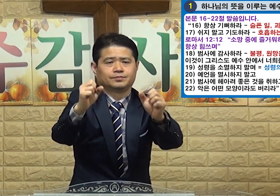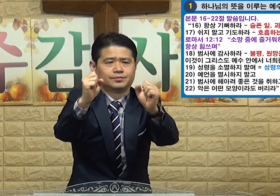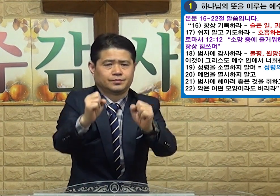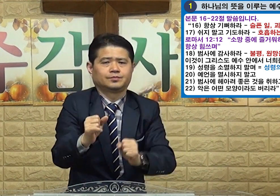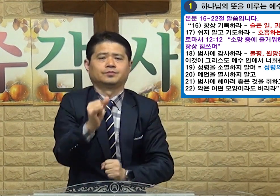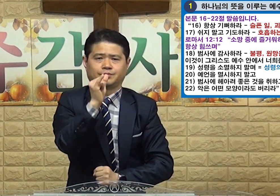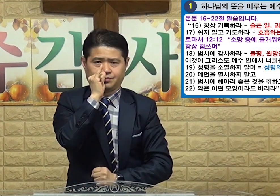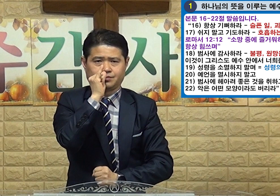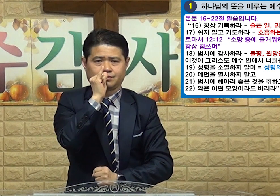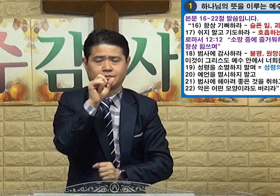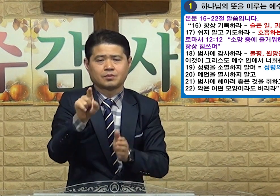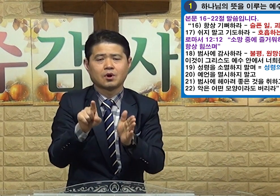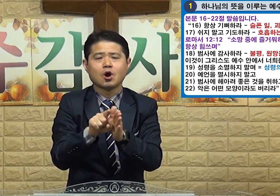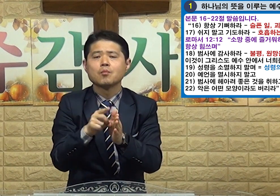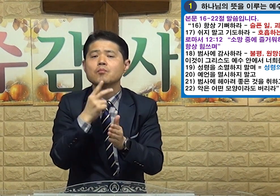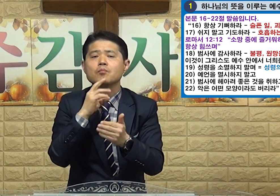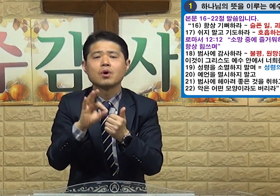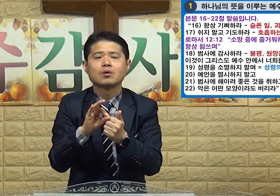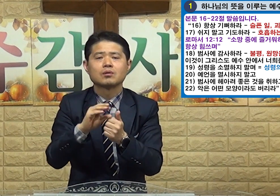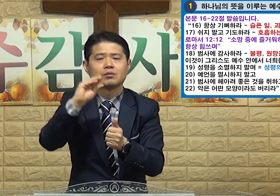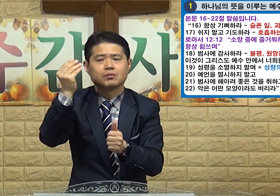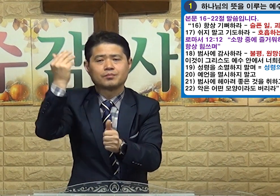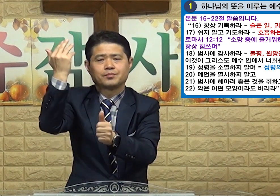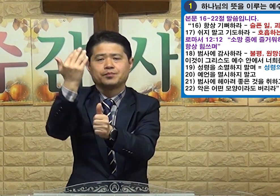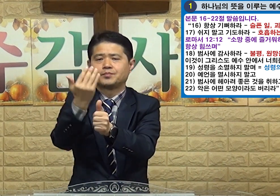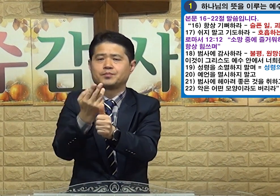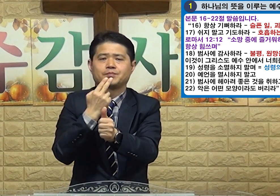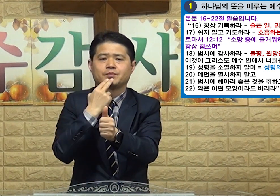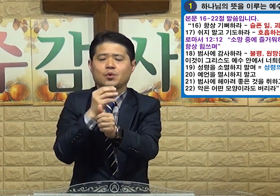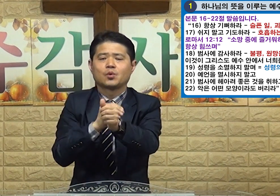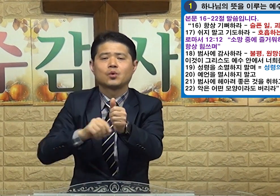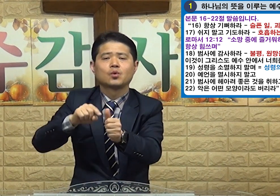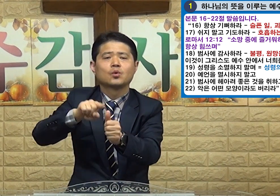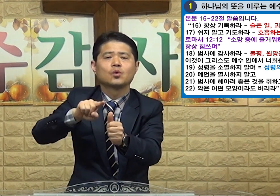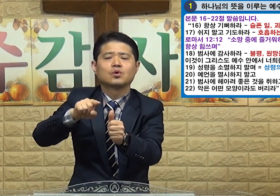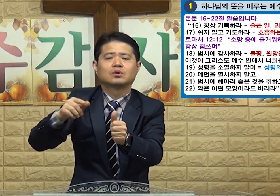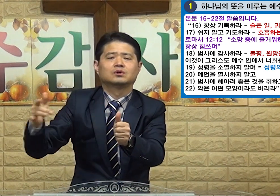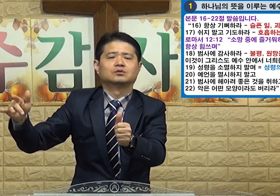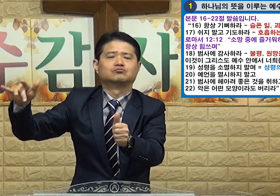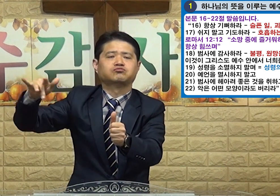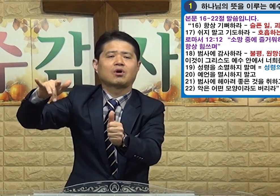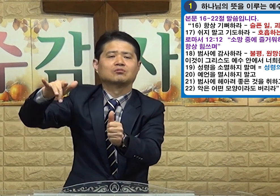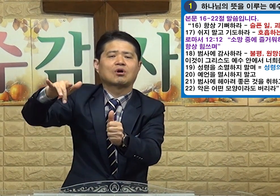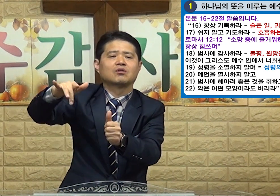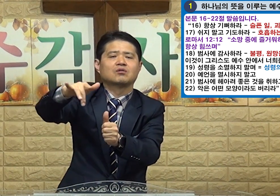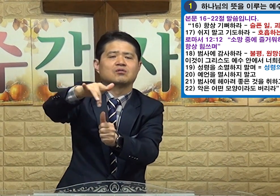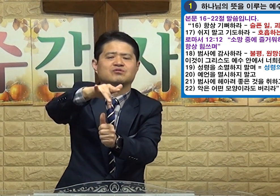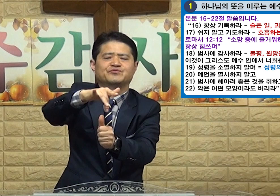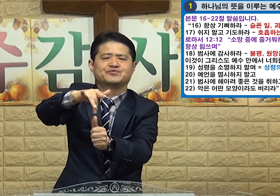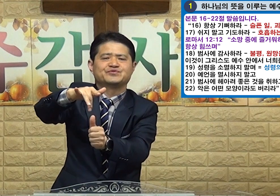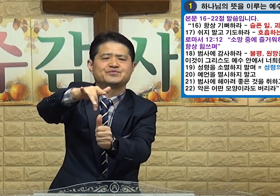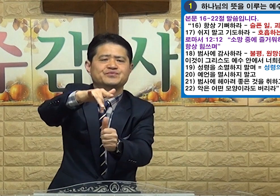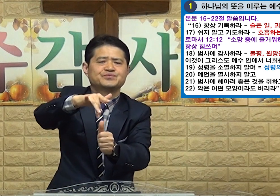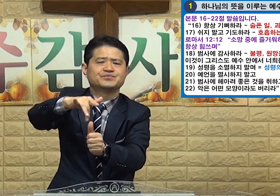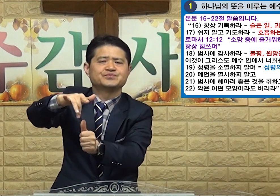성령의 불이 지금도 있습니다. 믿음이 없다면 성령의 불은 있을 수 없습니다. 오히려 마귀에